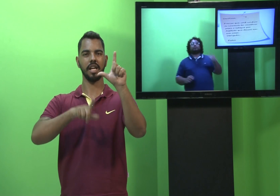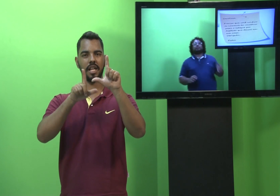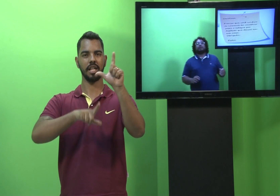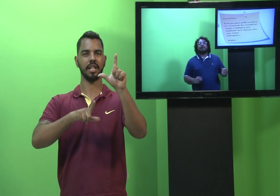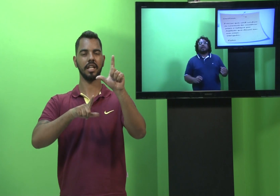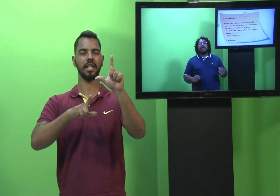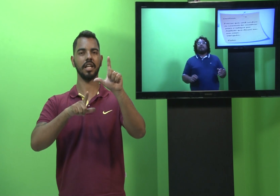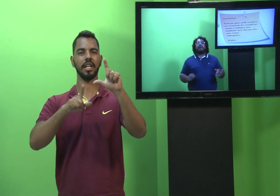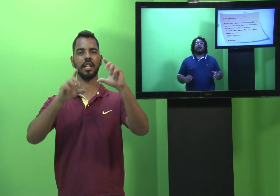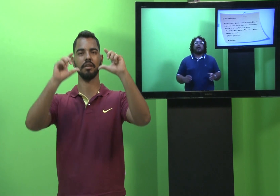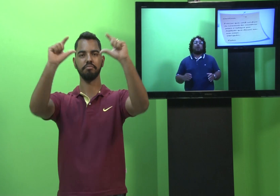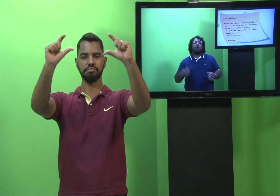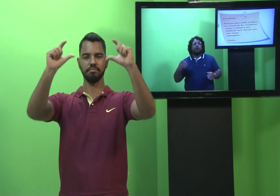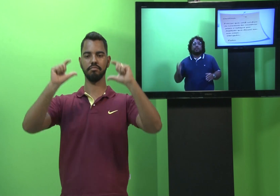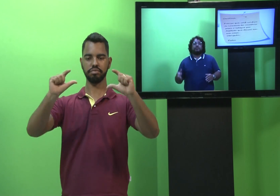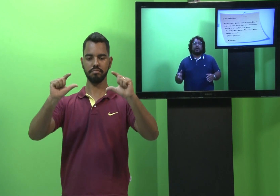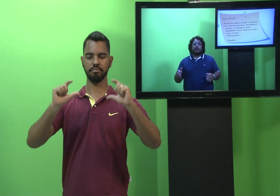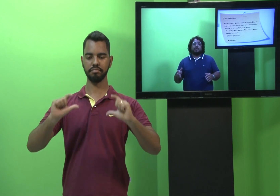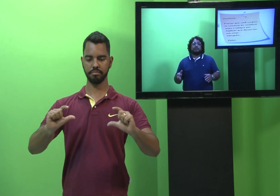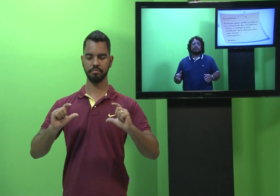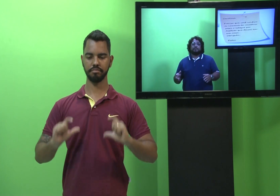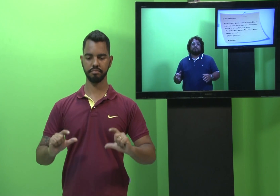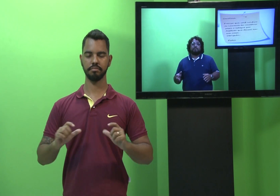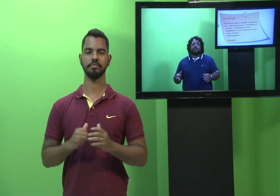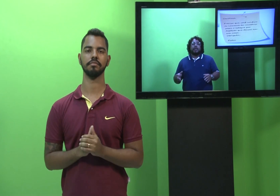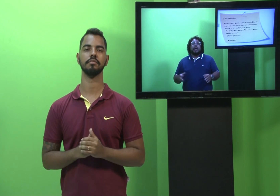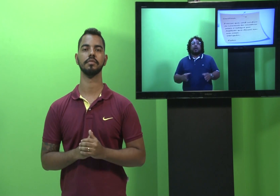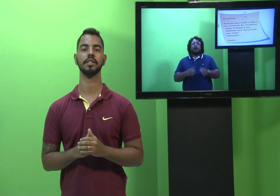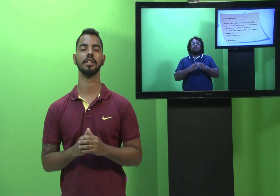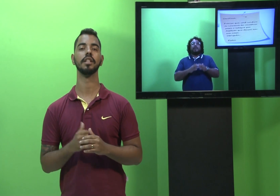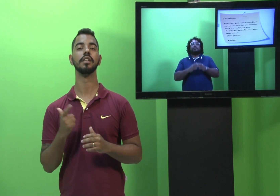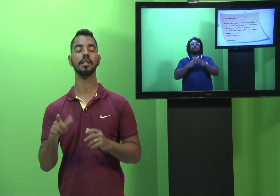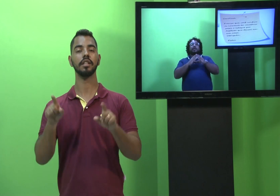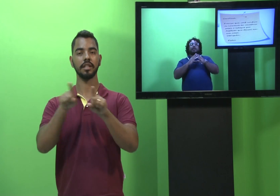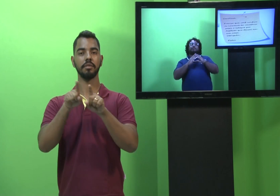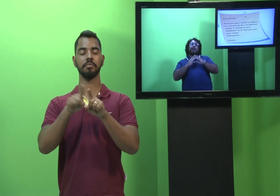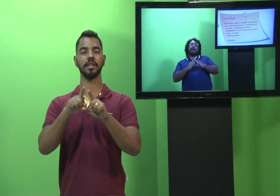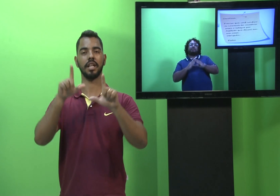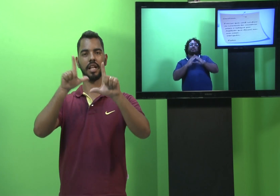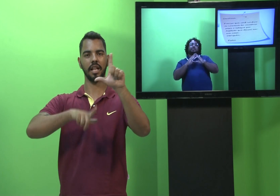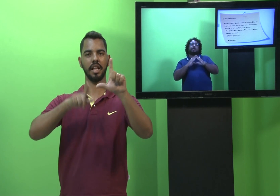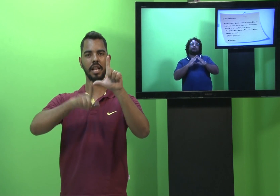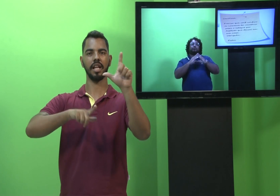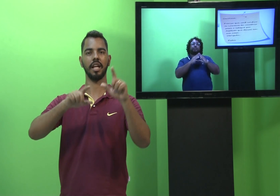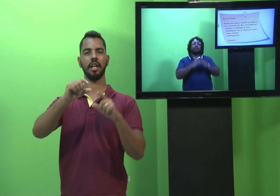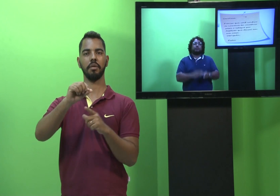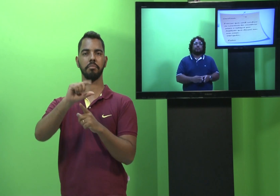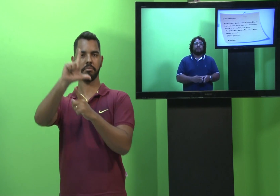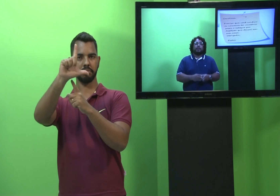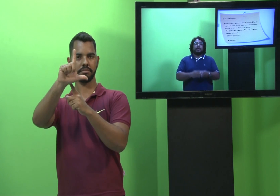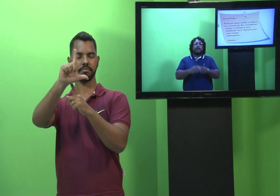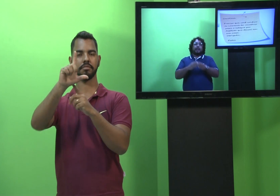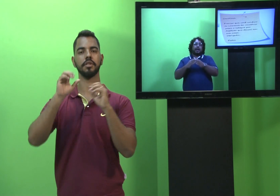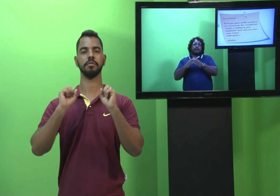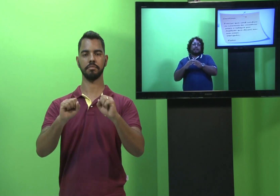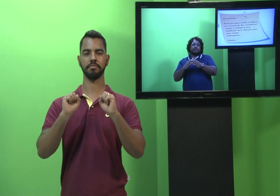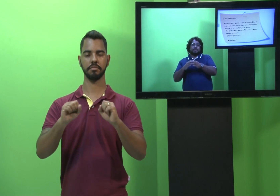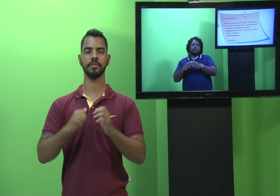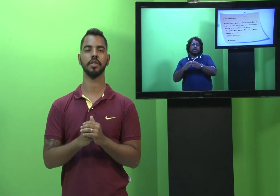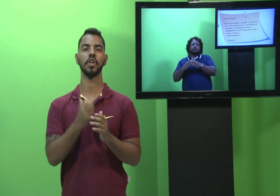maiúsculos, empregar cores diferentes. Agora, mesmo que as palavras estejam no título, em caracteres escritos